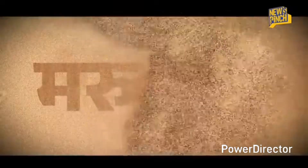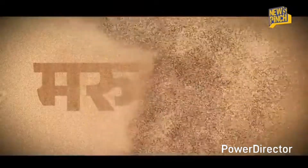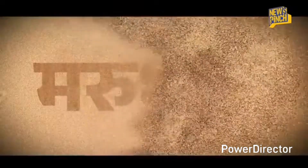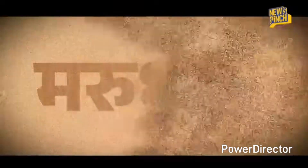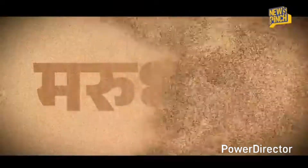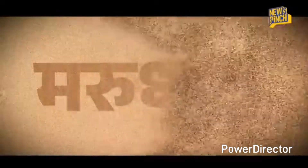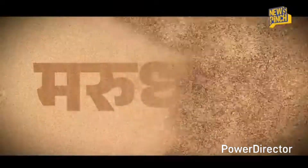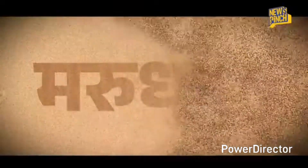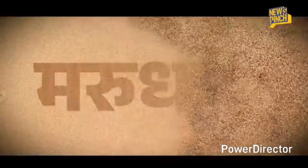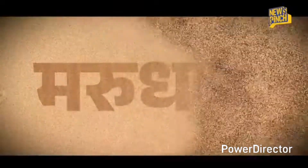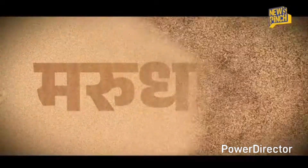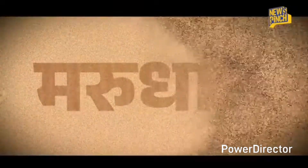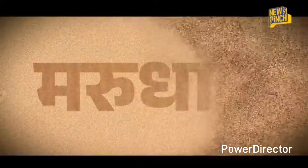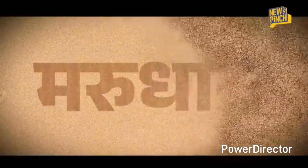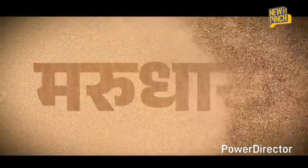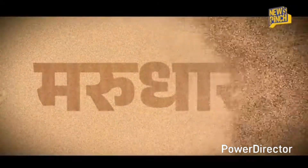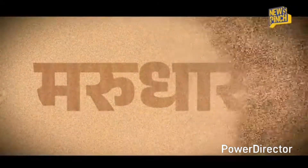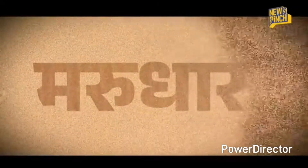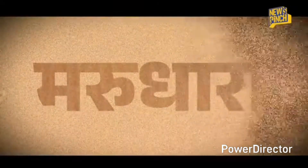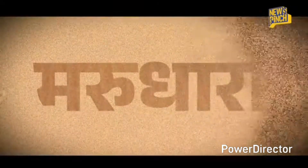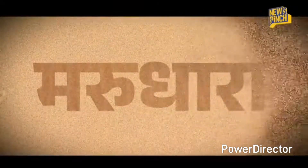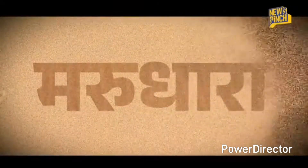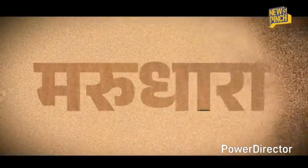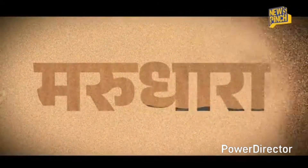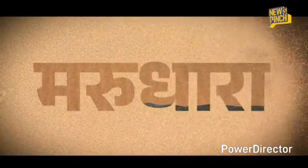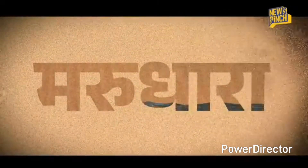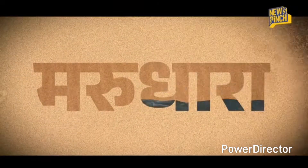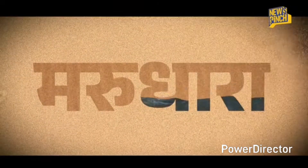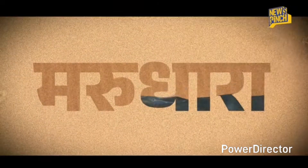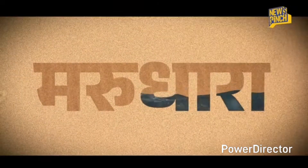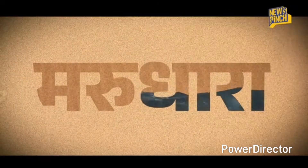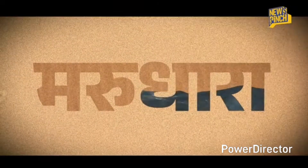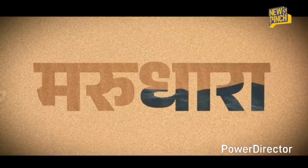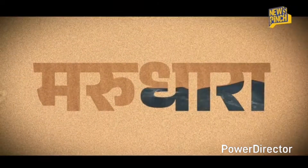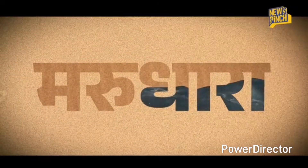ए भारी मारू धारा